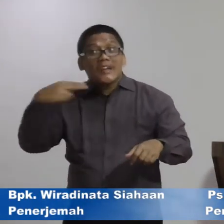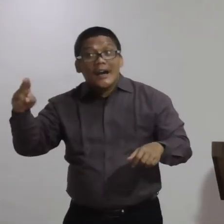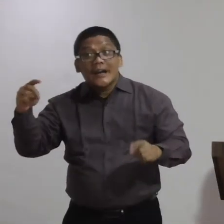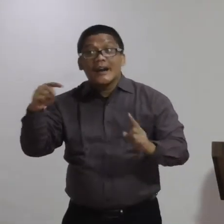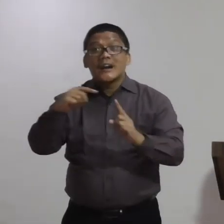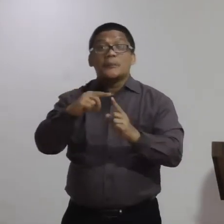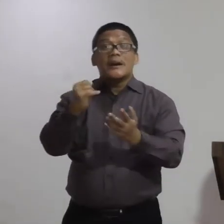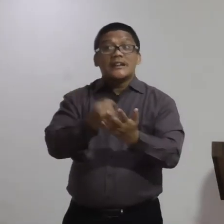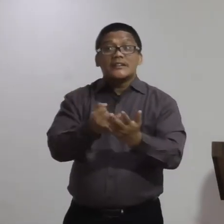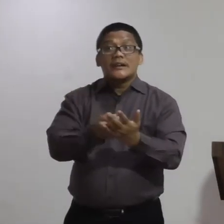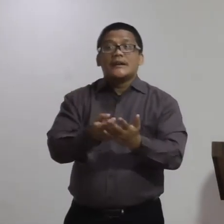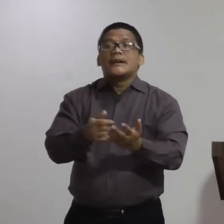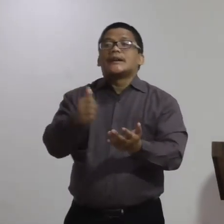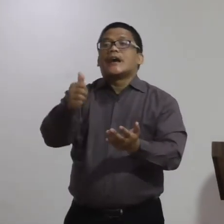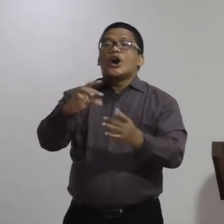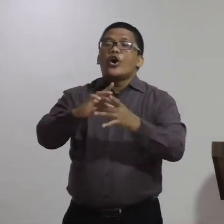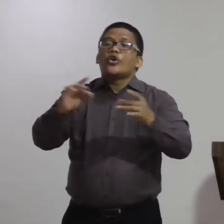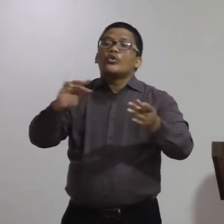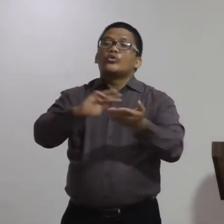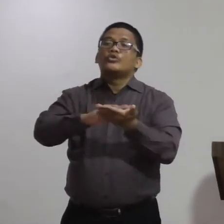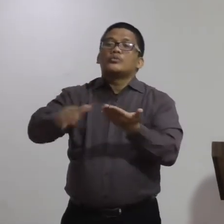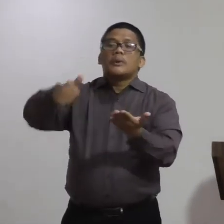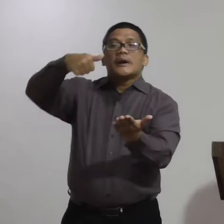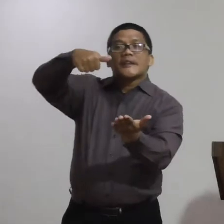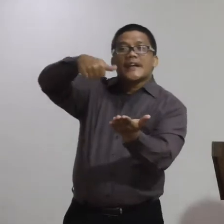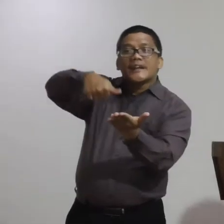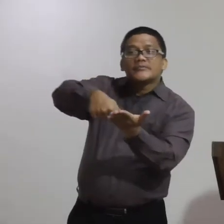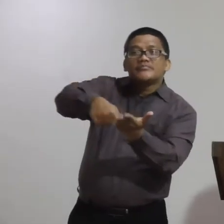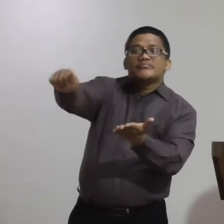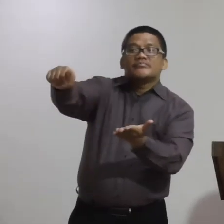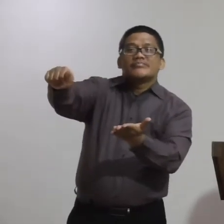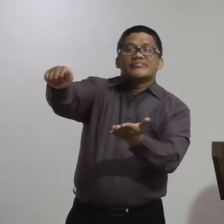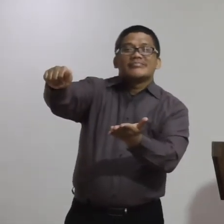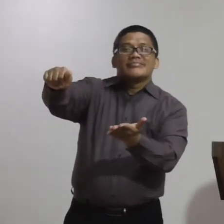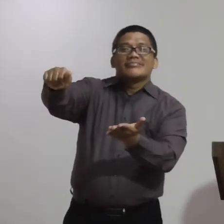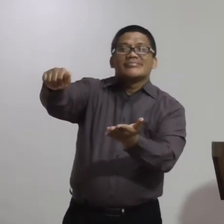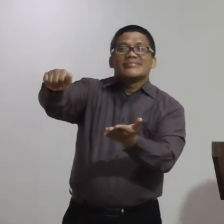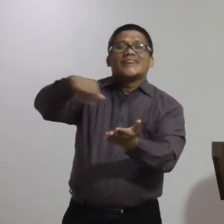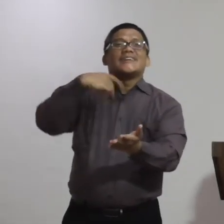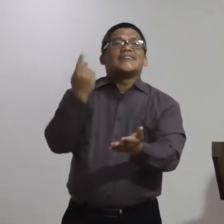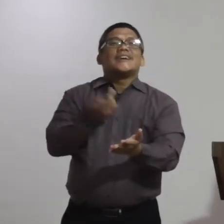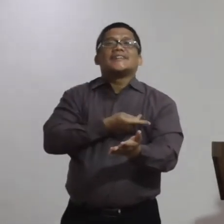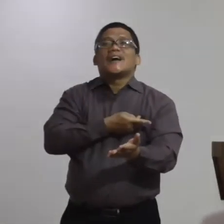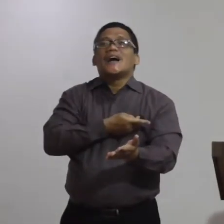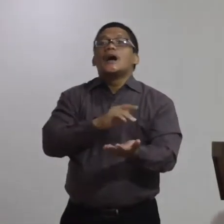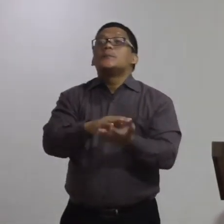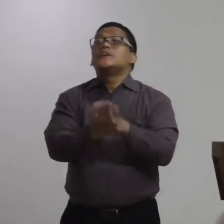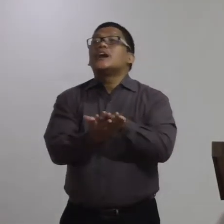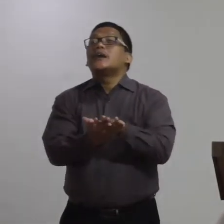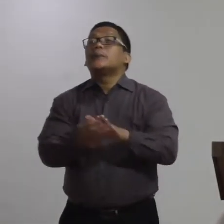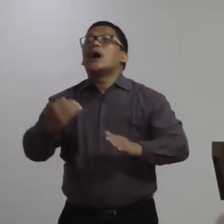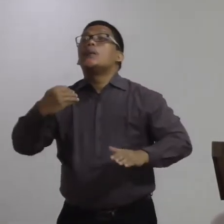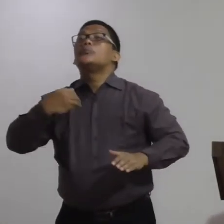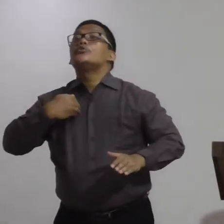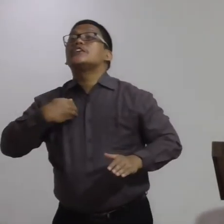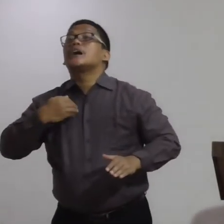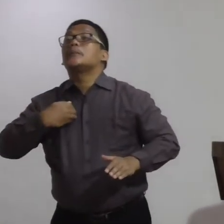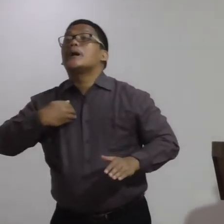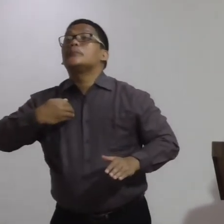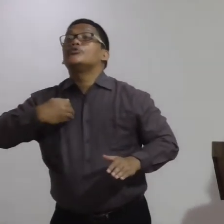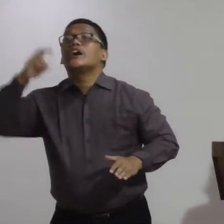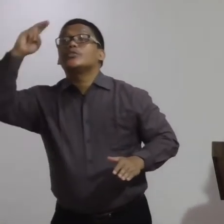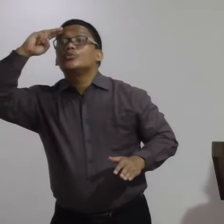oleh pekerjaan Roh Kudus. Ya, sehingga kita menjadi milik Tuhan, bukan milik dunia ini lagi.